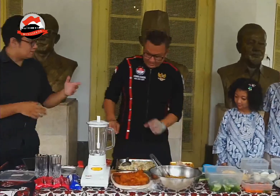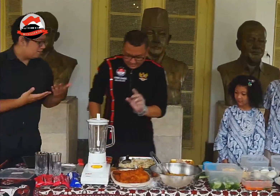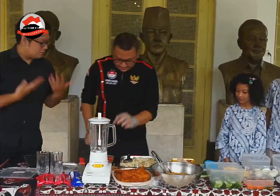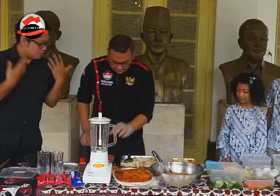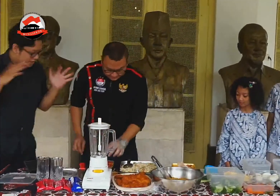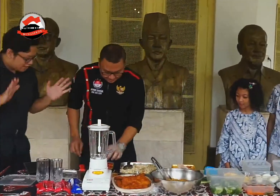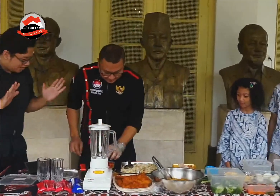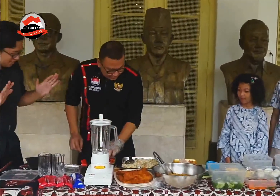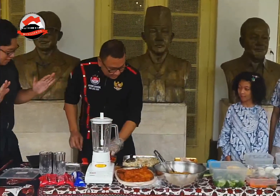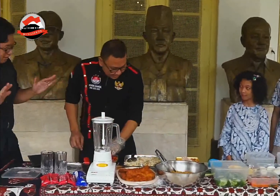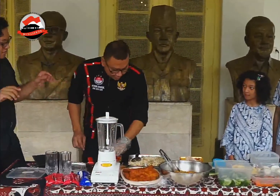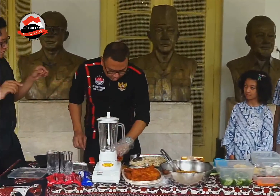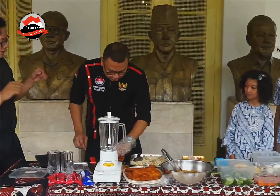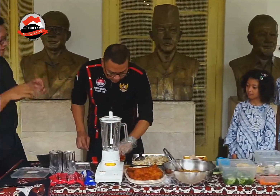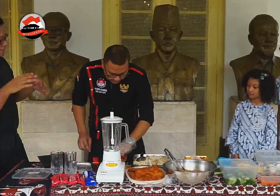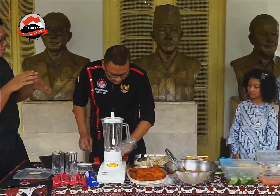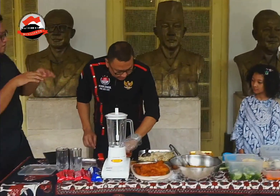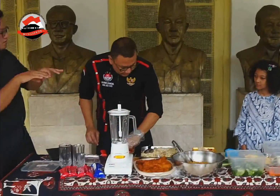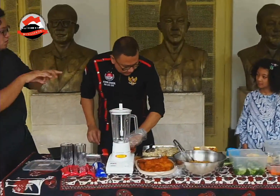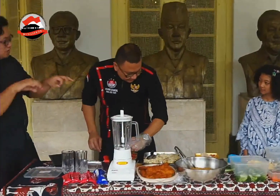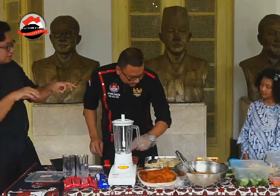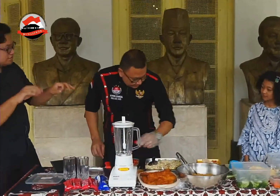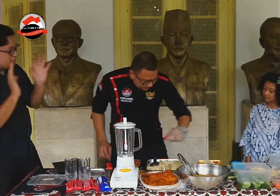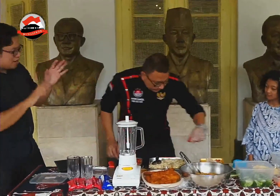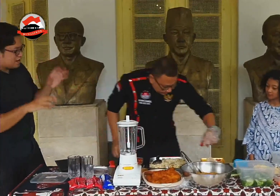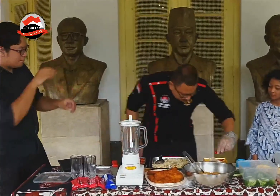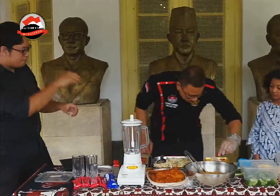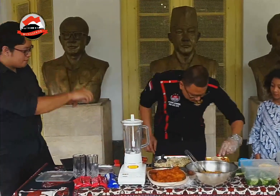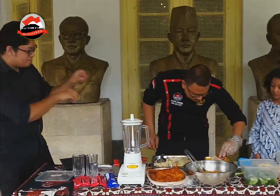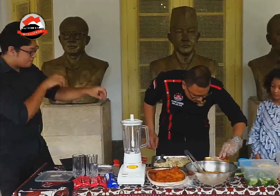Dah, sekarang kita taruh sosisnya banyak,